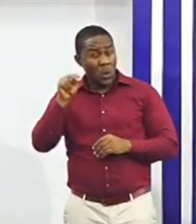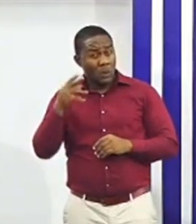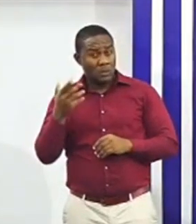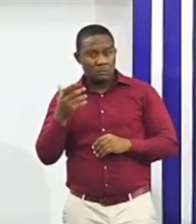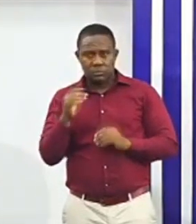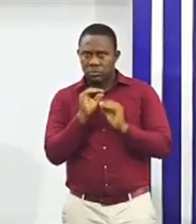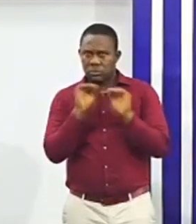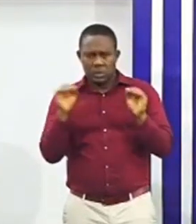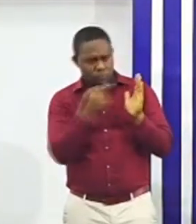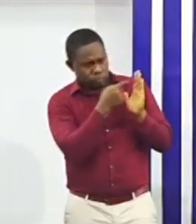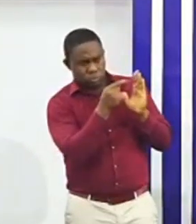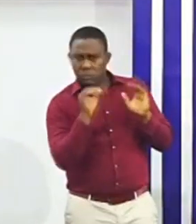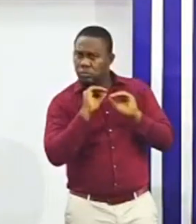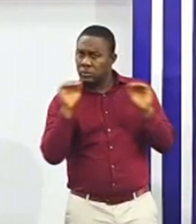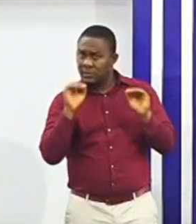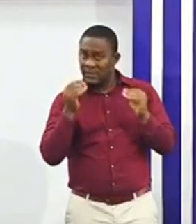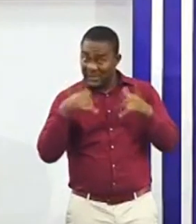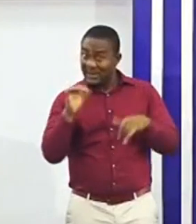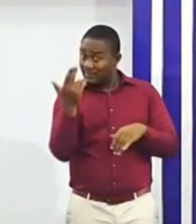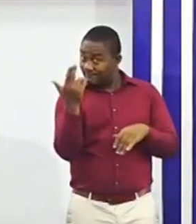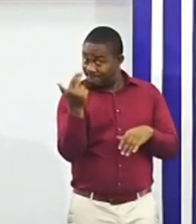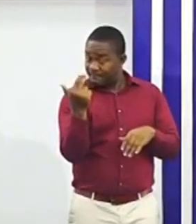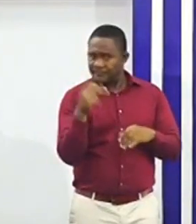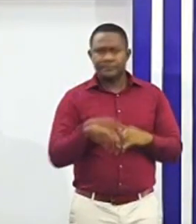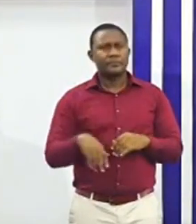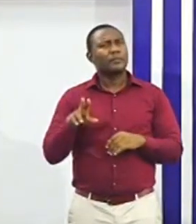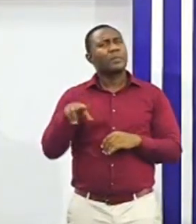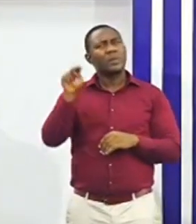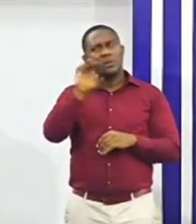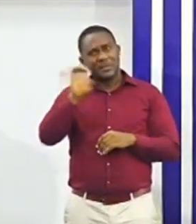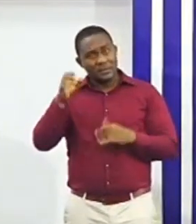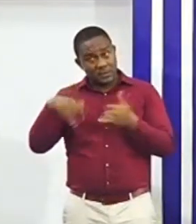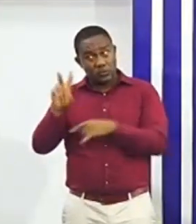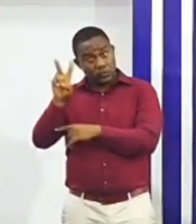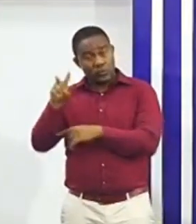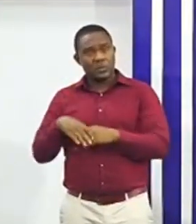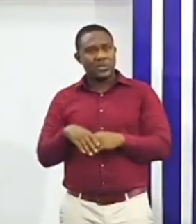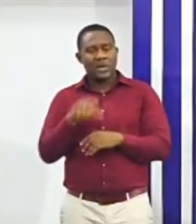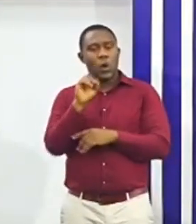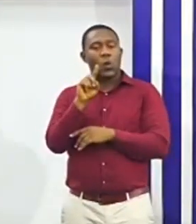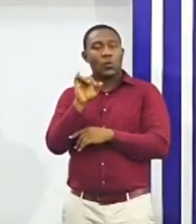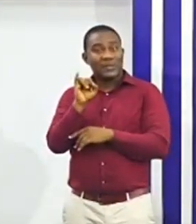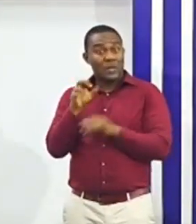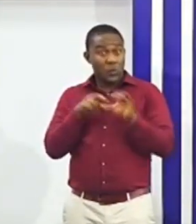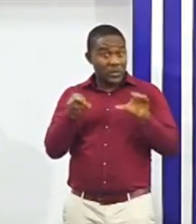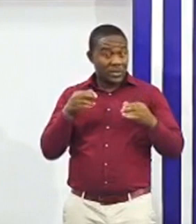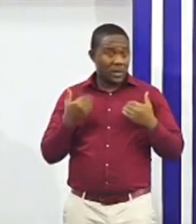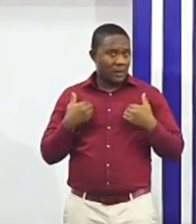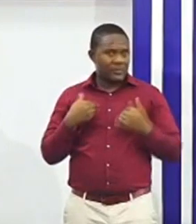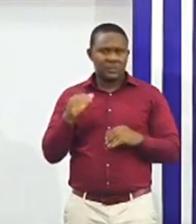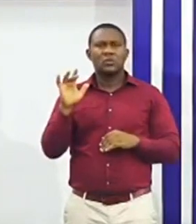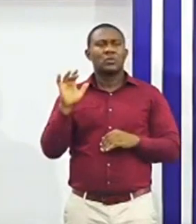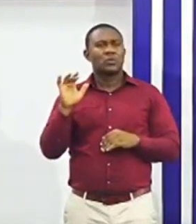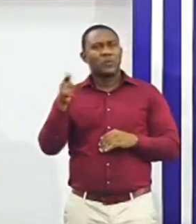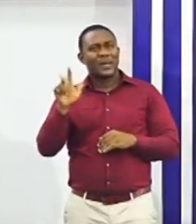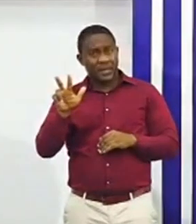A noba na te naŋ e a routine surveillance a feel eɛ turle zɛre ne pie na a nii dɔgle zaa ta ne a wae.